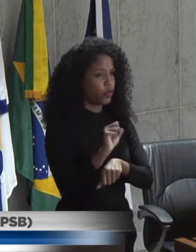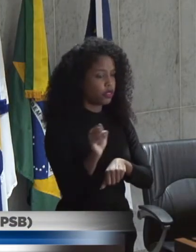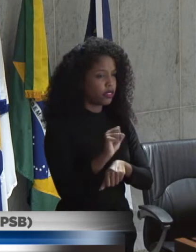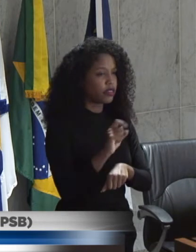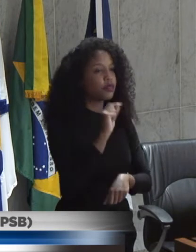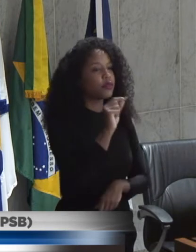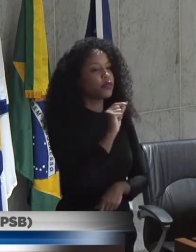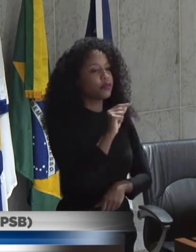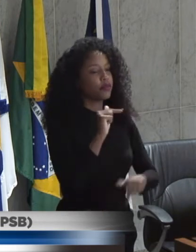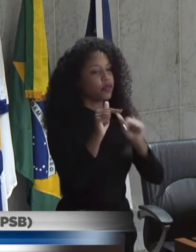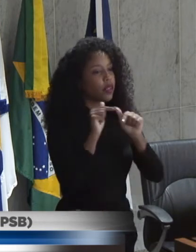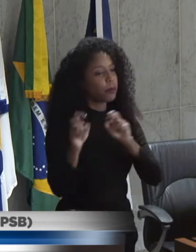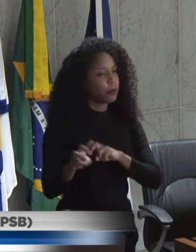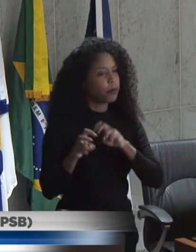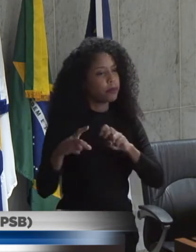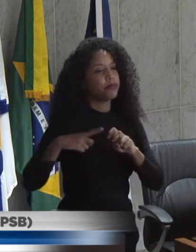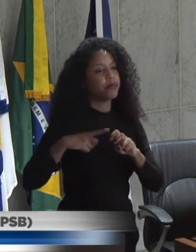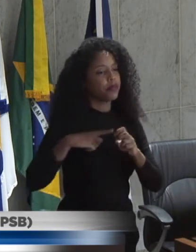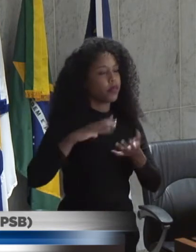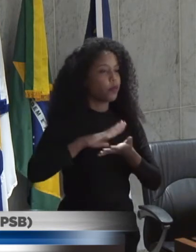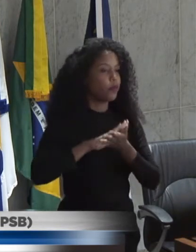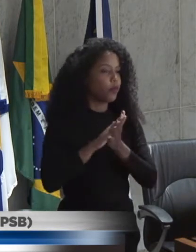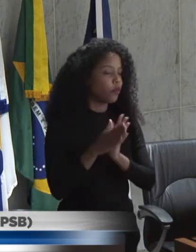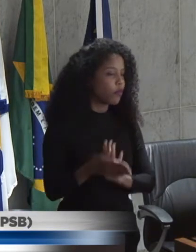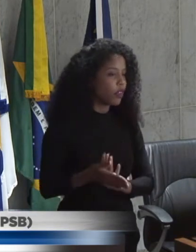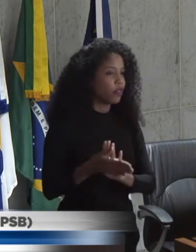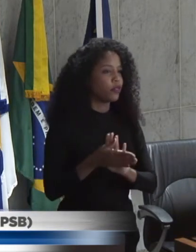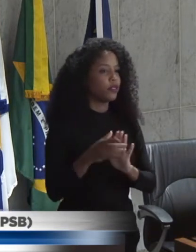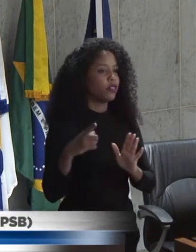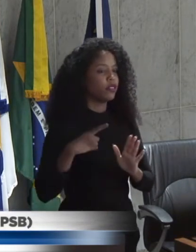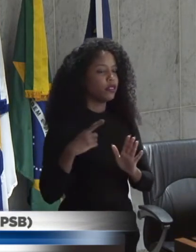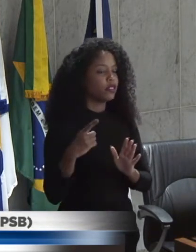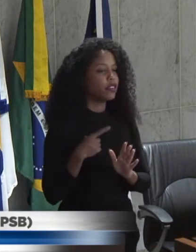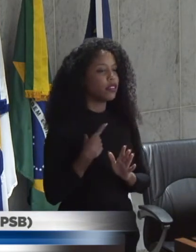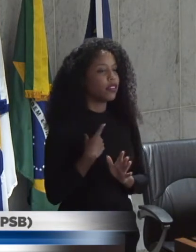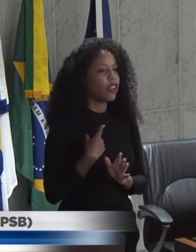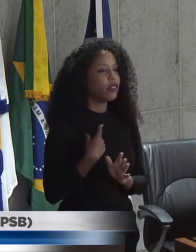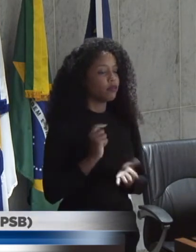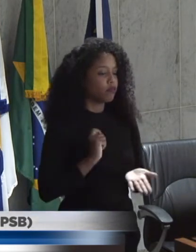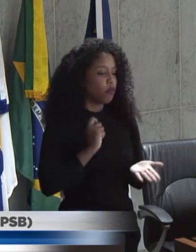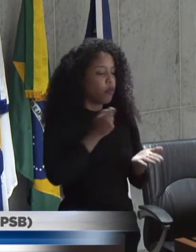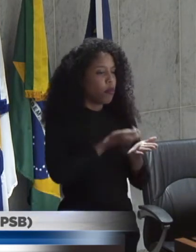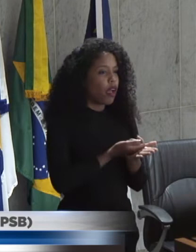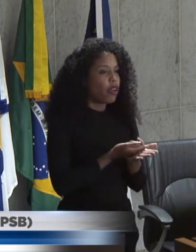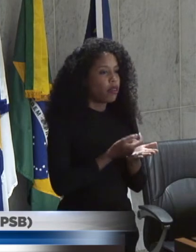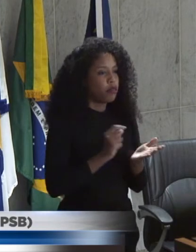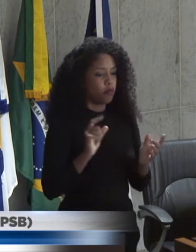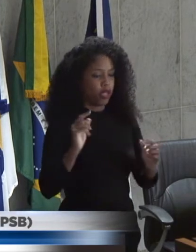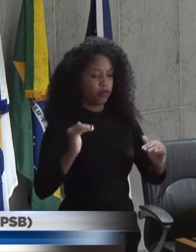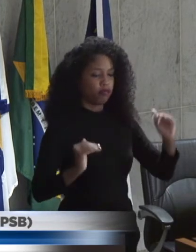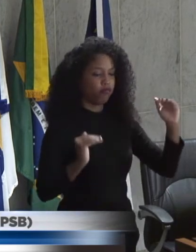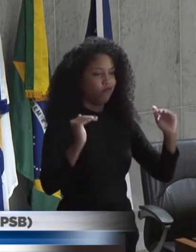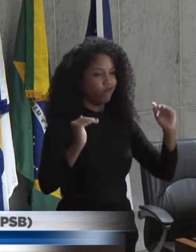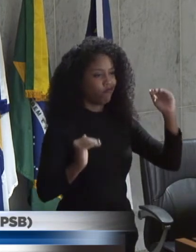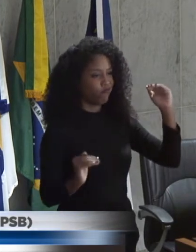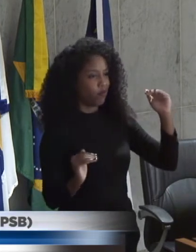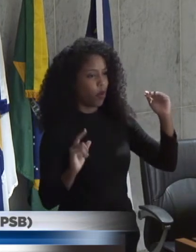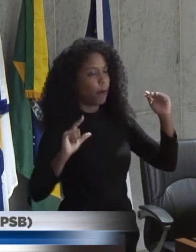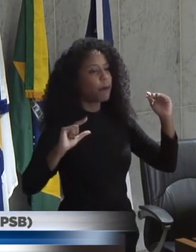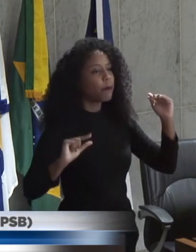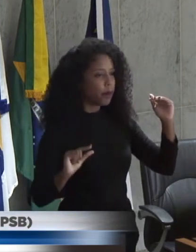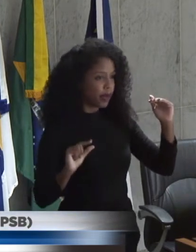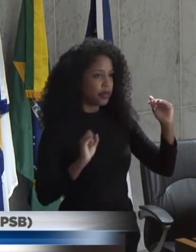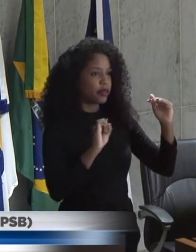verdade, discriminados e tinham um nível de remuneração menor do que a base daqueles que recebiam remuneração da Previdência